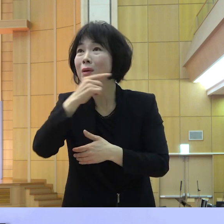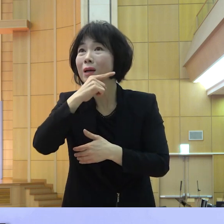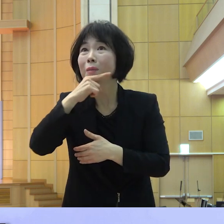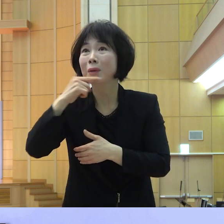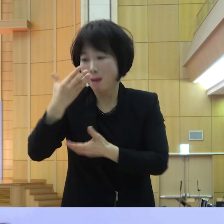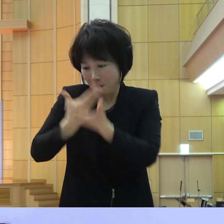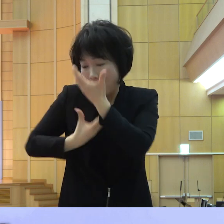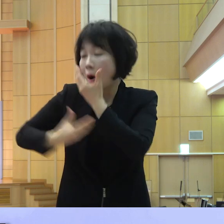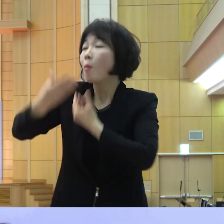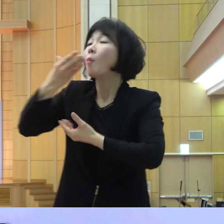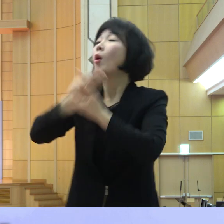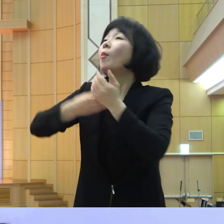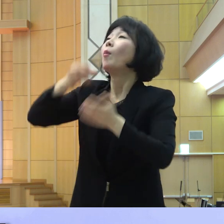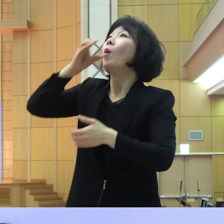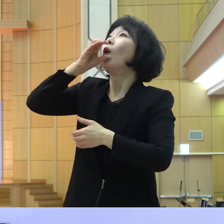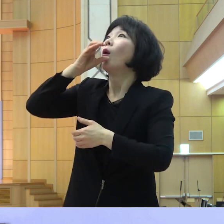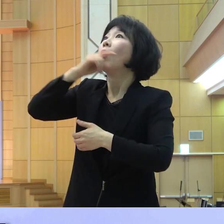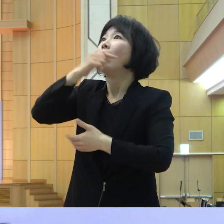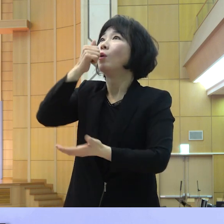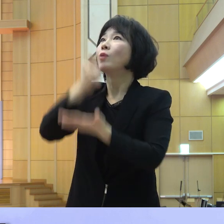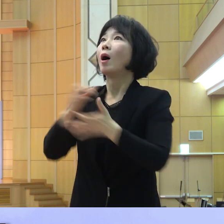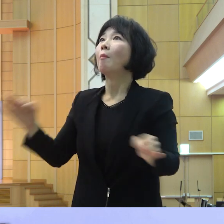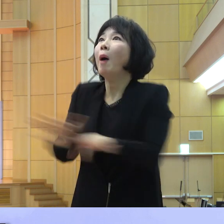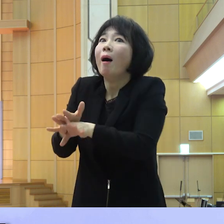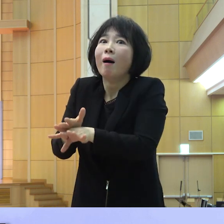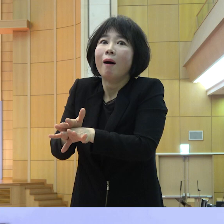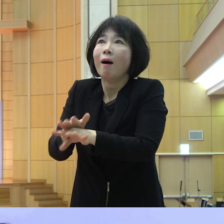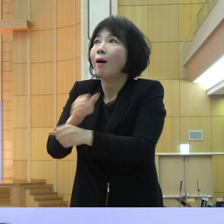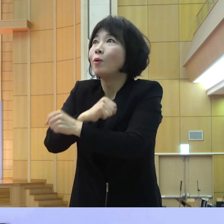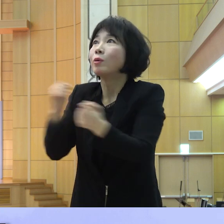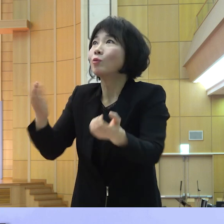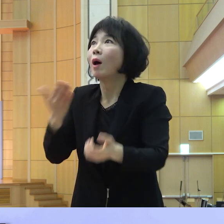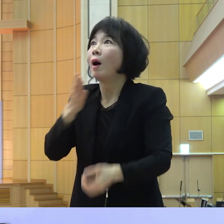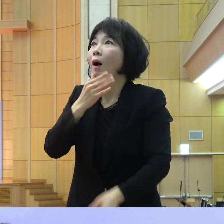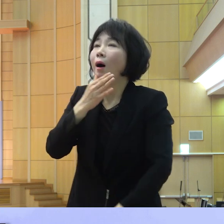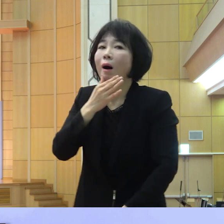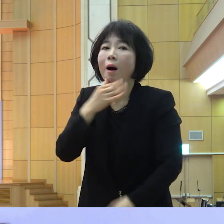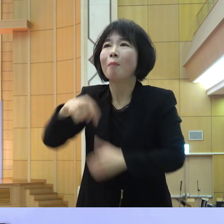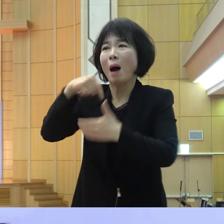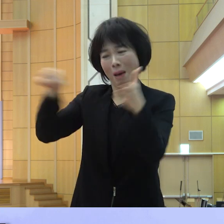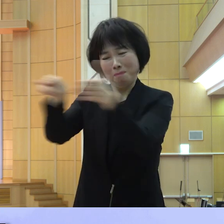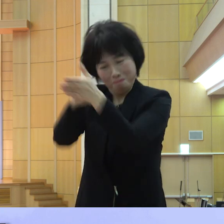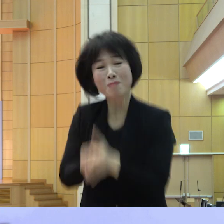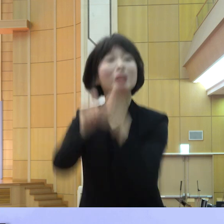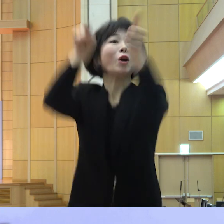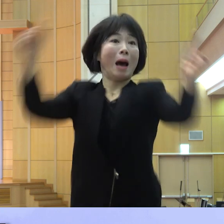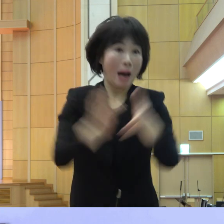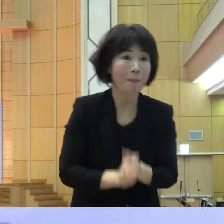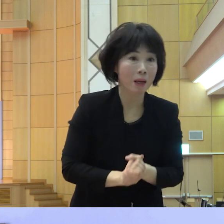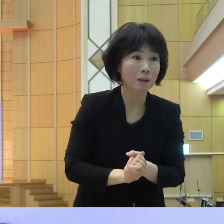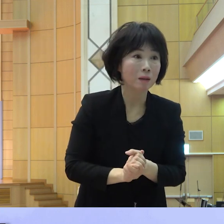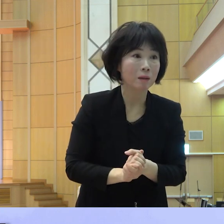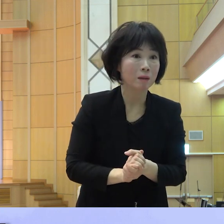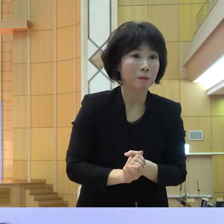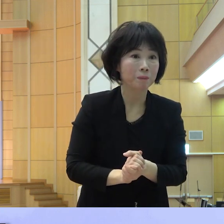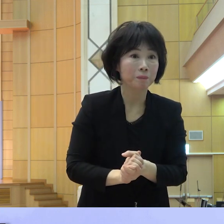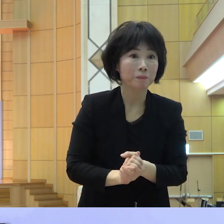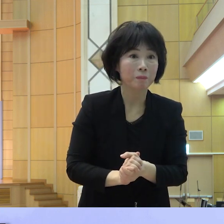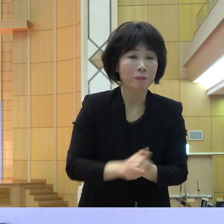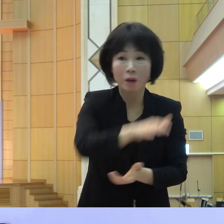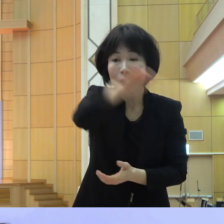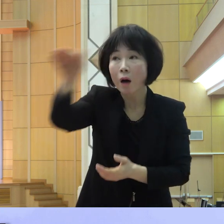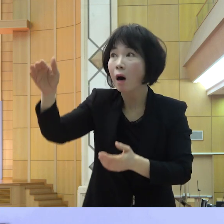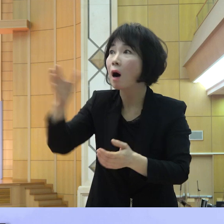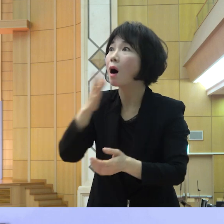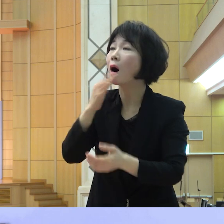주님의 말씀을 믿고 믿음으로 그렇게 내가 마음에 믿으면 예수를 믿더라도 그렇게 믿으면